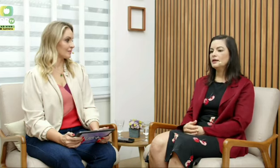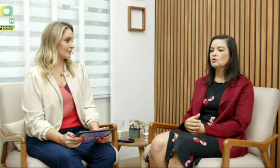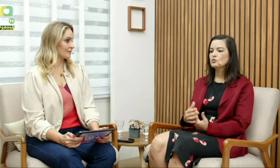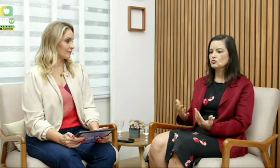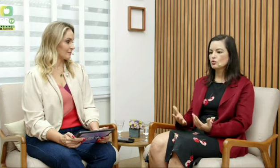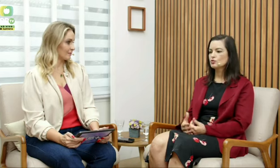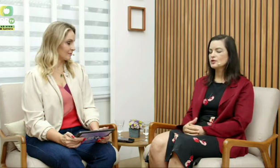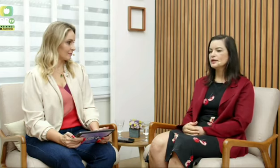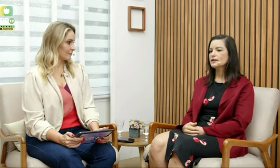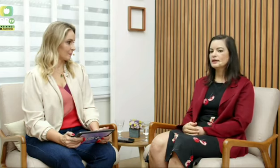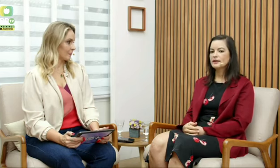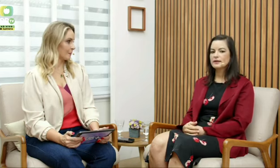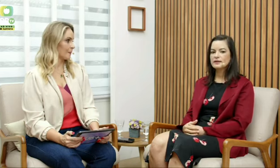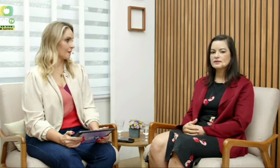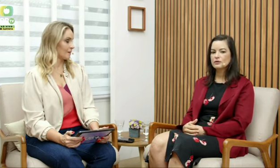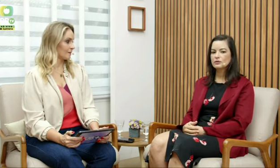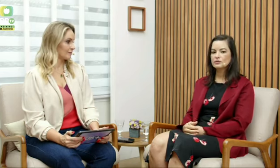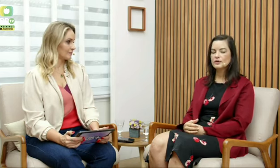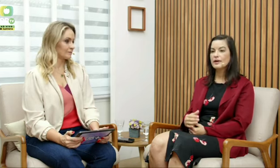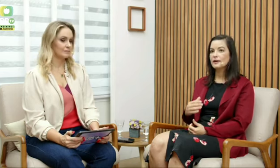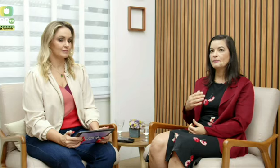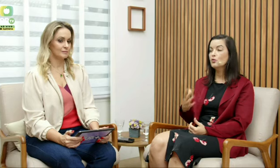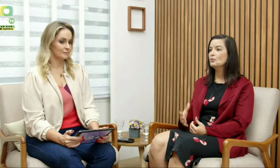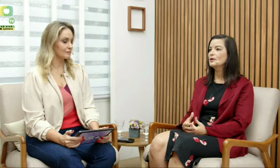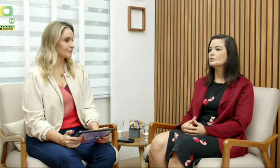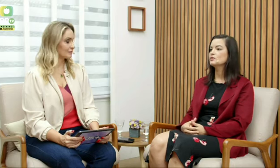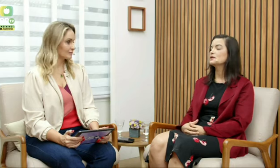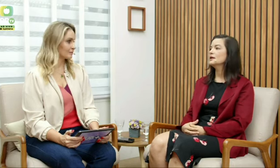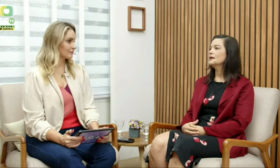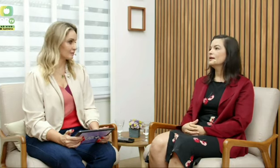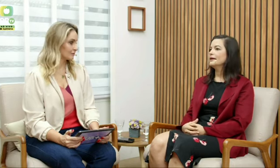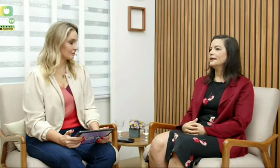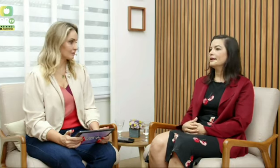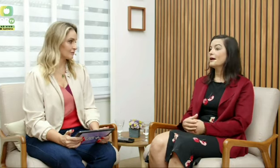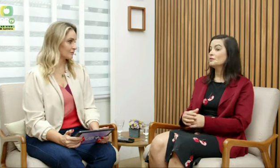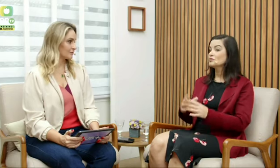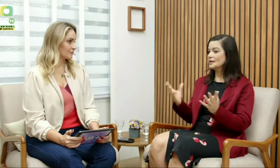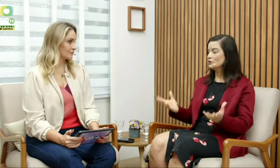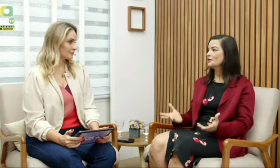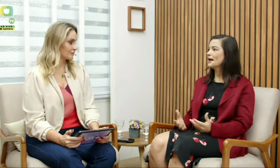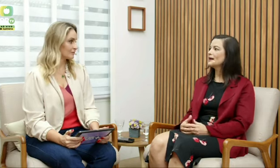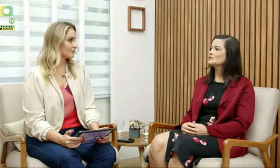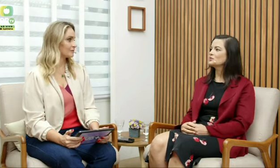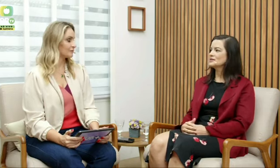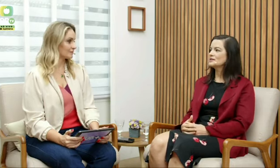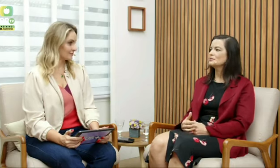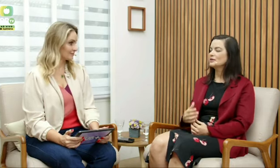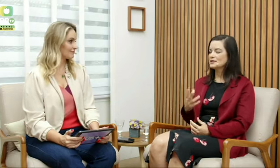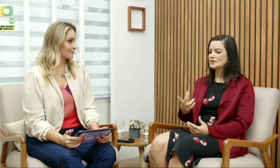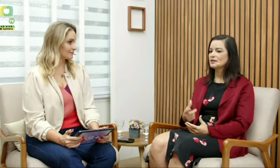e alguns outros, né? Que são públicos. Os eleitorais, por exemplo, né, já